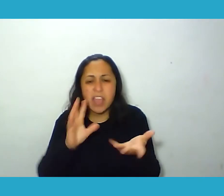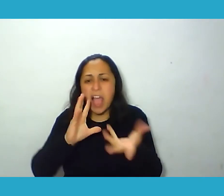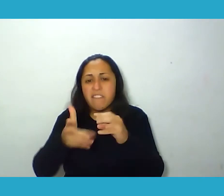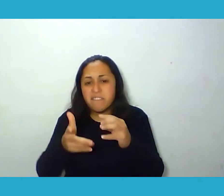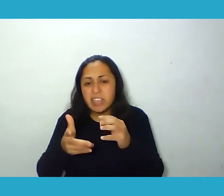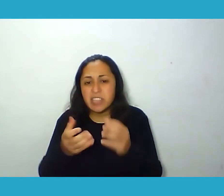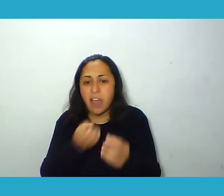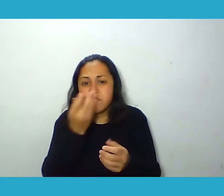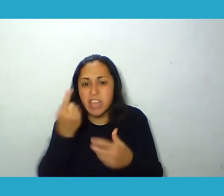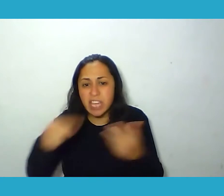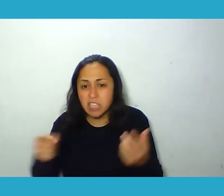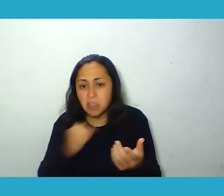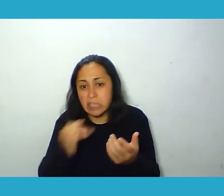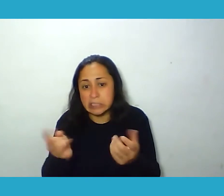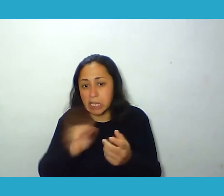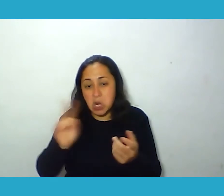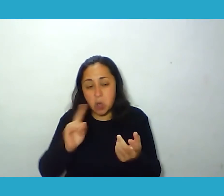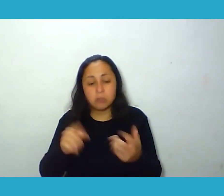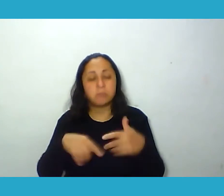ni generan seguridad a los operarios.